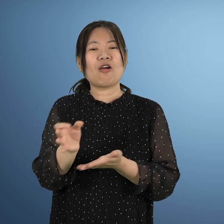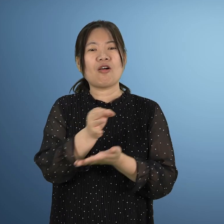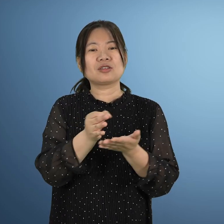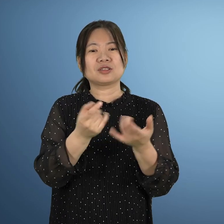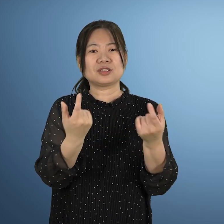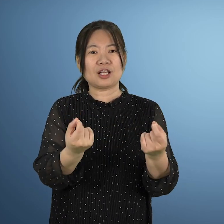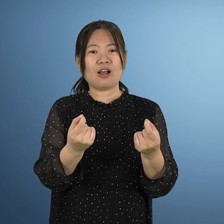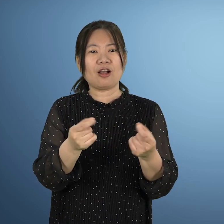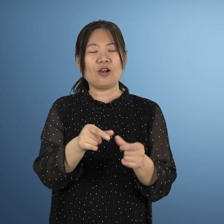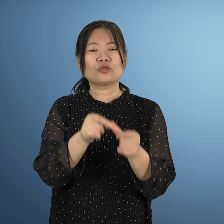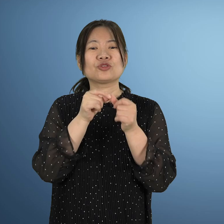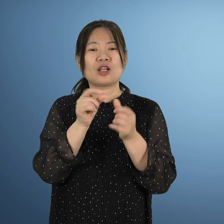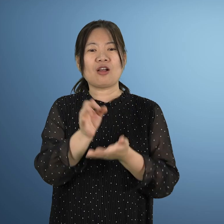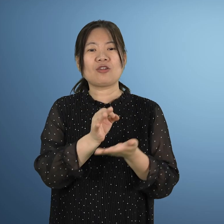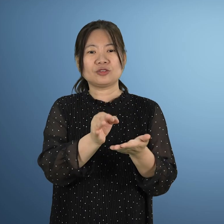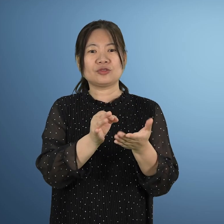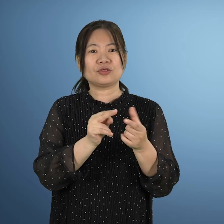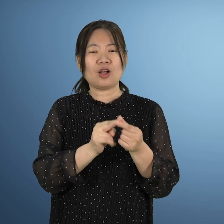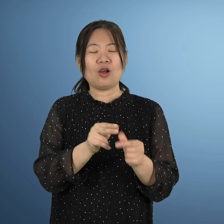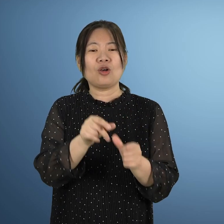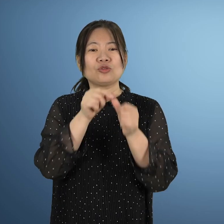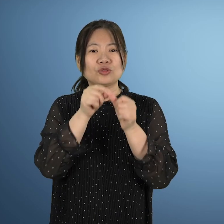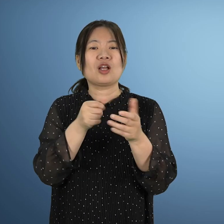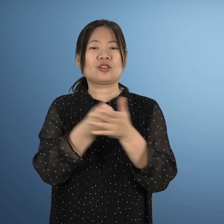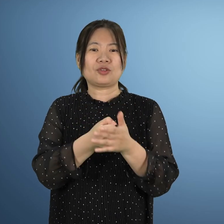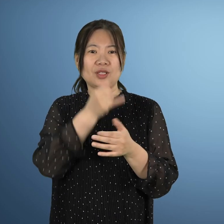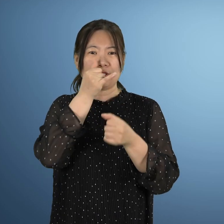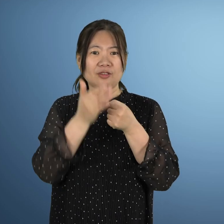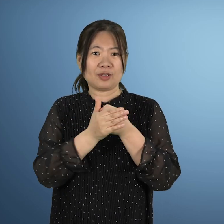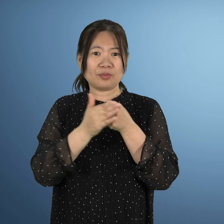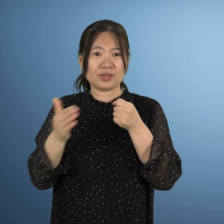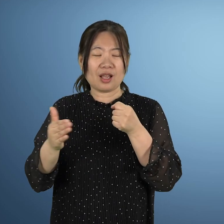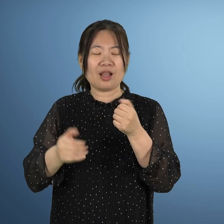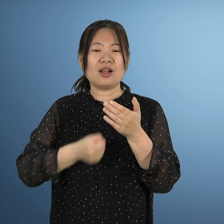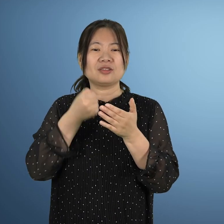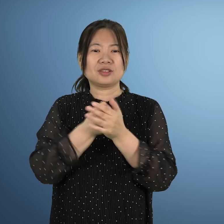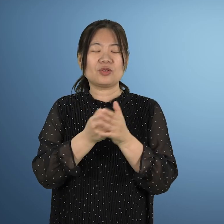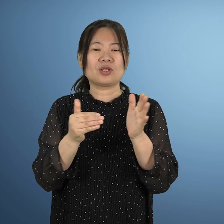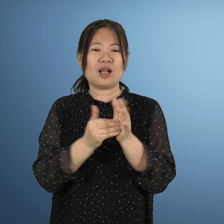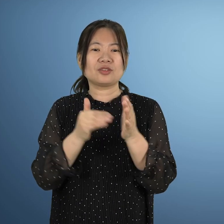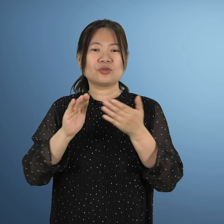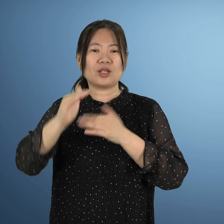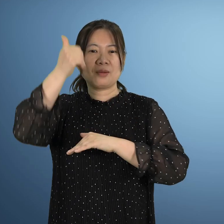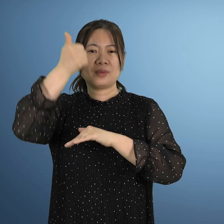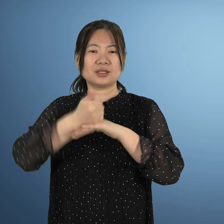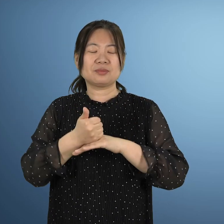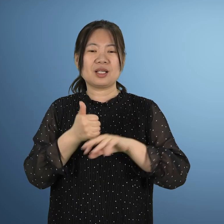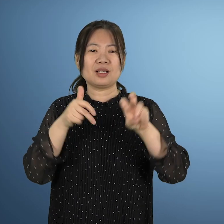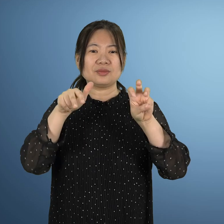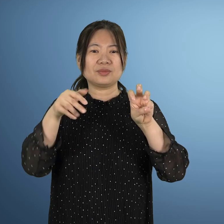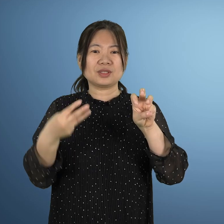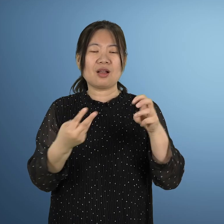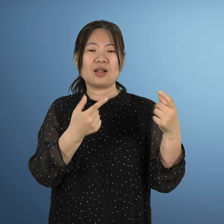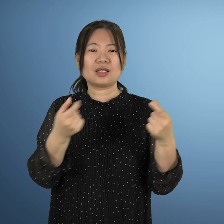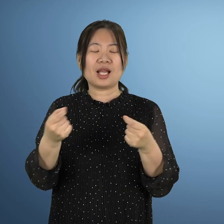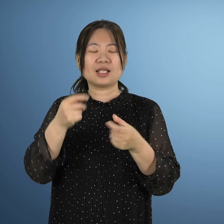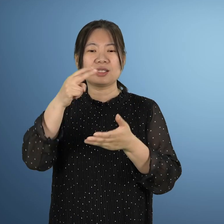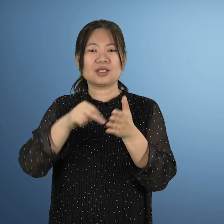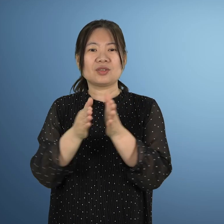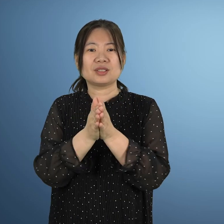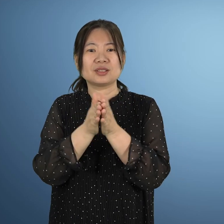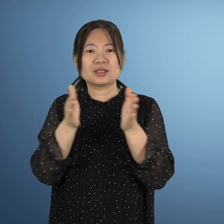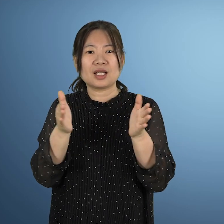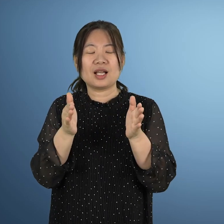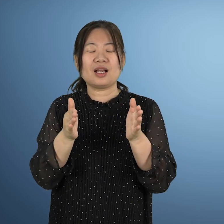헌금이에요. 구제헌금. 구제하기로 작정했다 그 말이에요. 그 작정해놓고 마지막 30절 다 같이